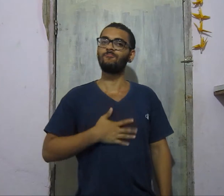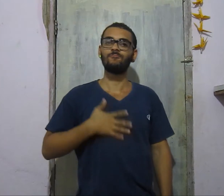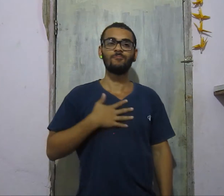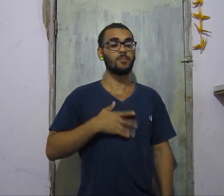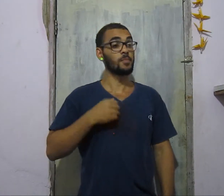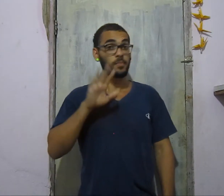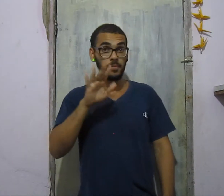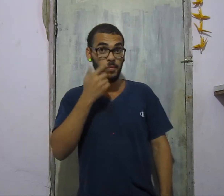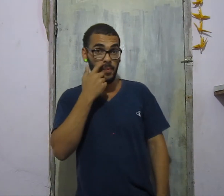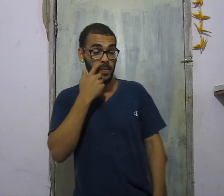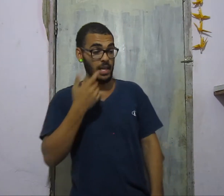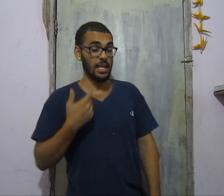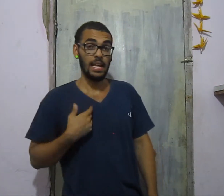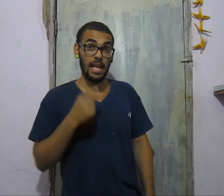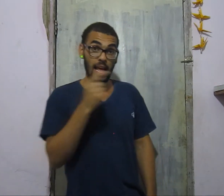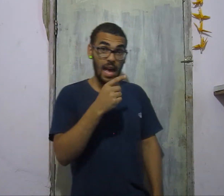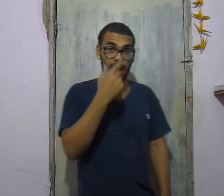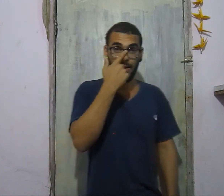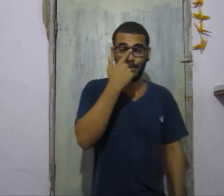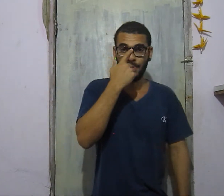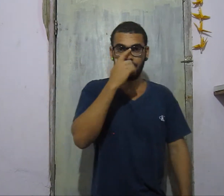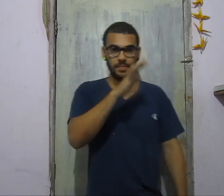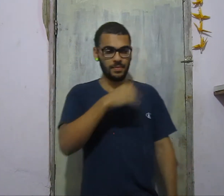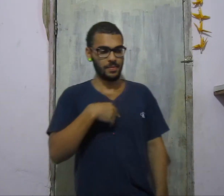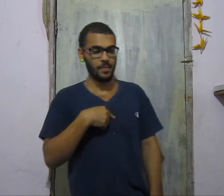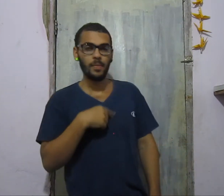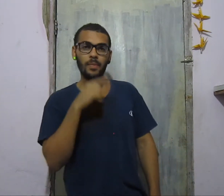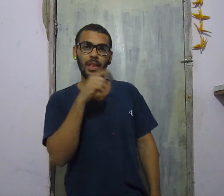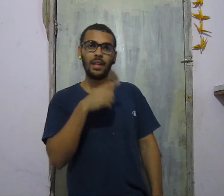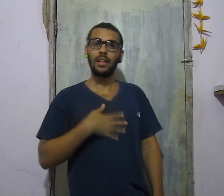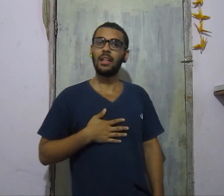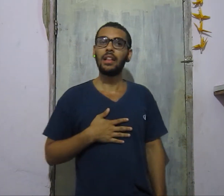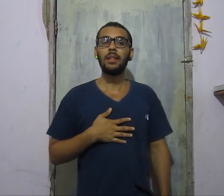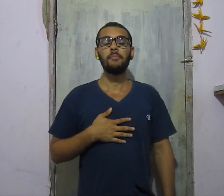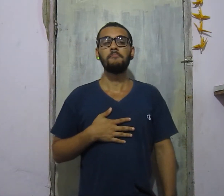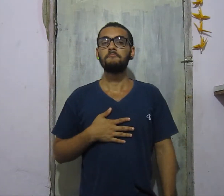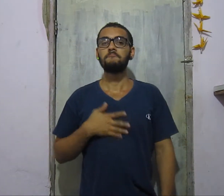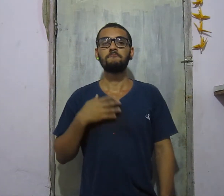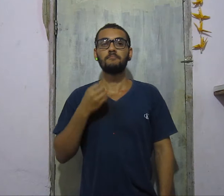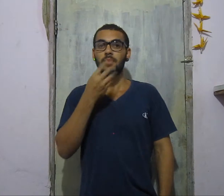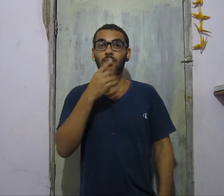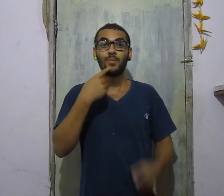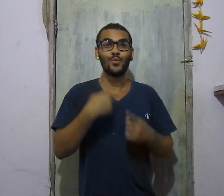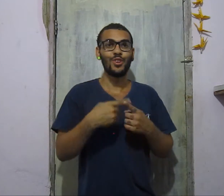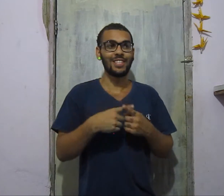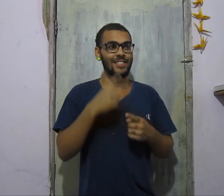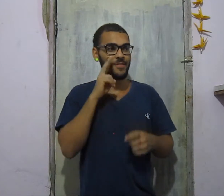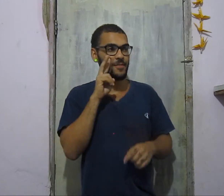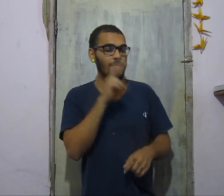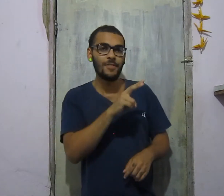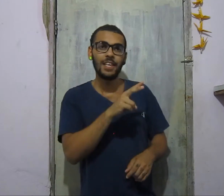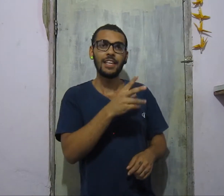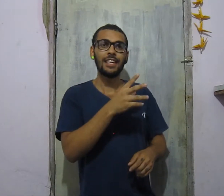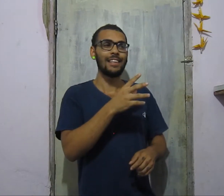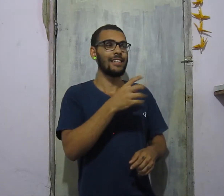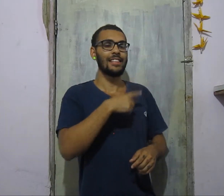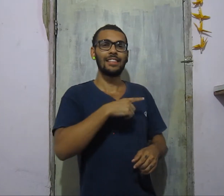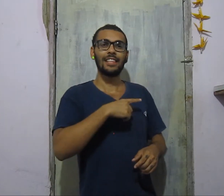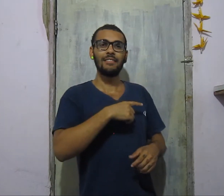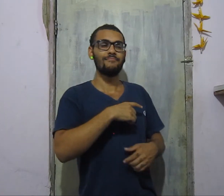me deixou assim bem tocado. Eu gostei da história por causa disso. E também é boa porque você vê